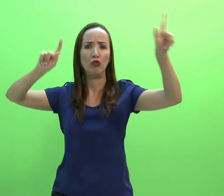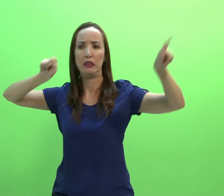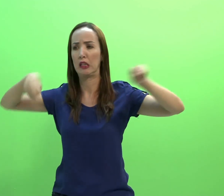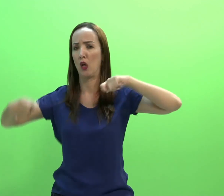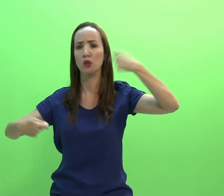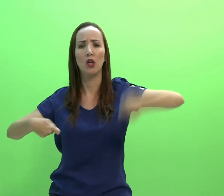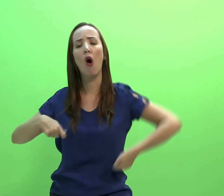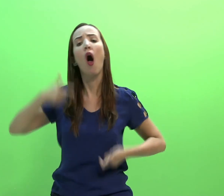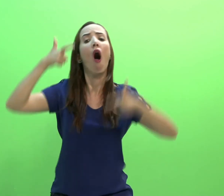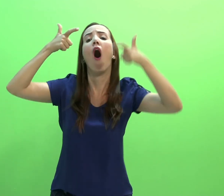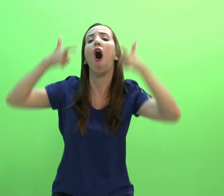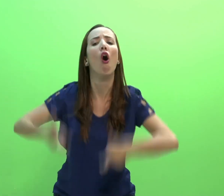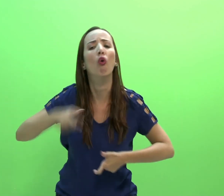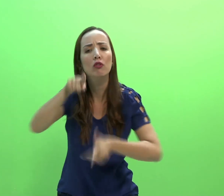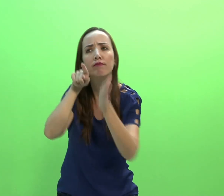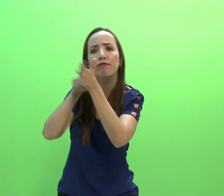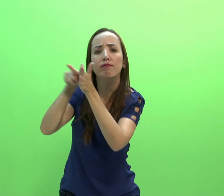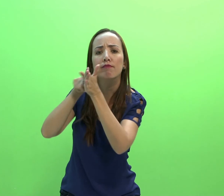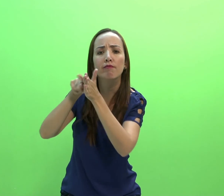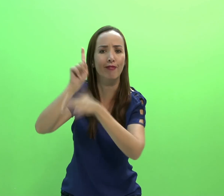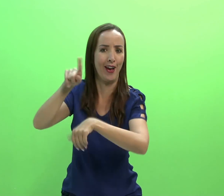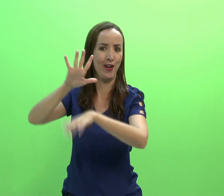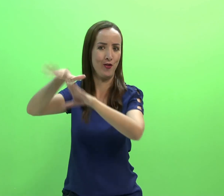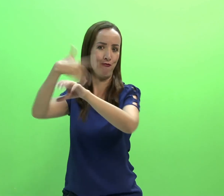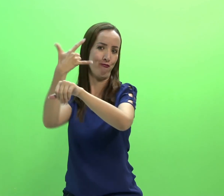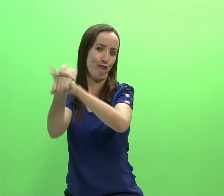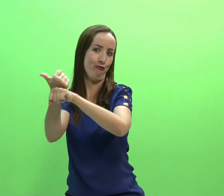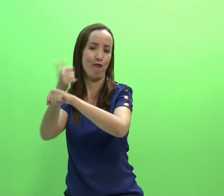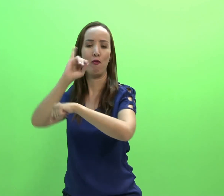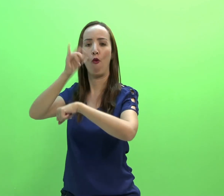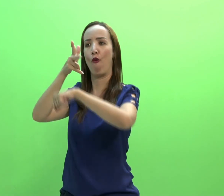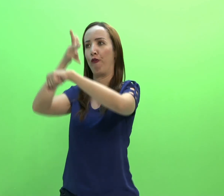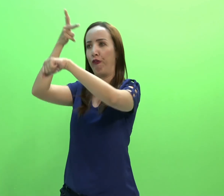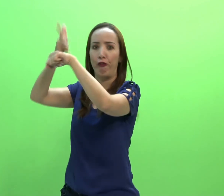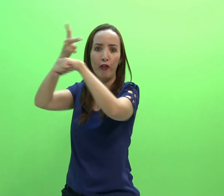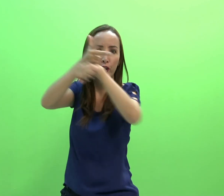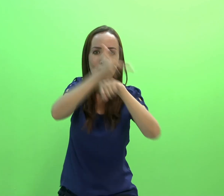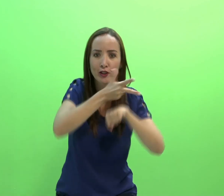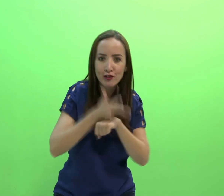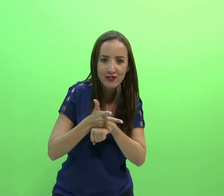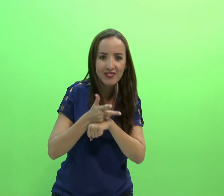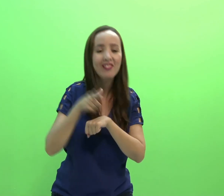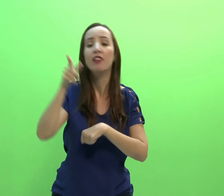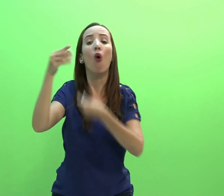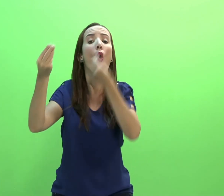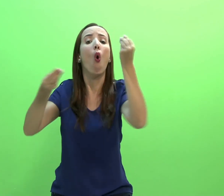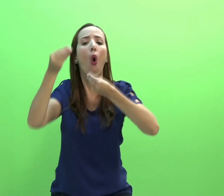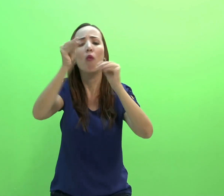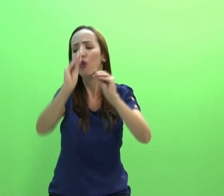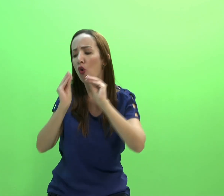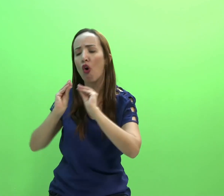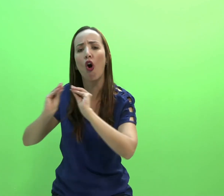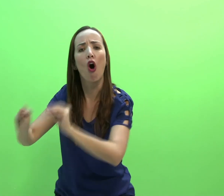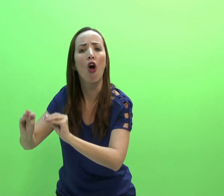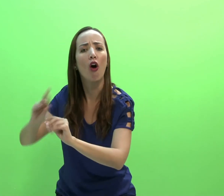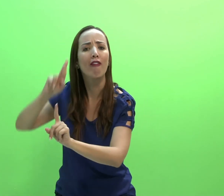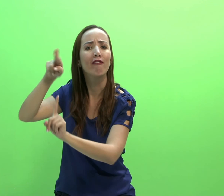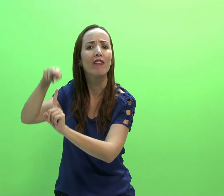língua, a Libras. Então pode-se utilizar outras estratégias, pode-se ver vídeos no YouTube. Então deve-se